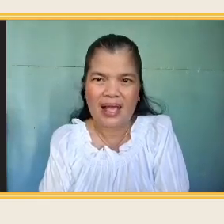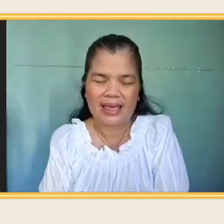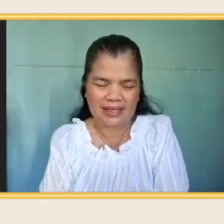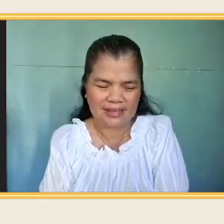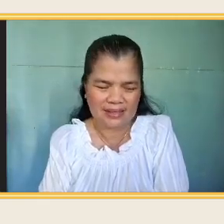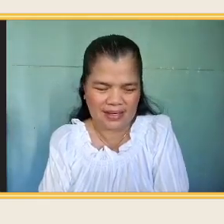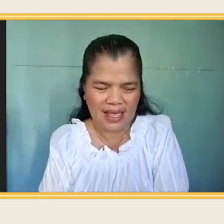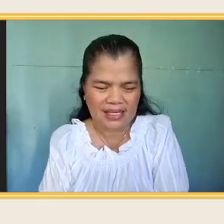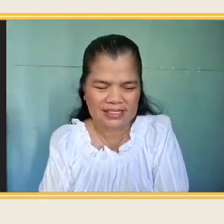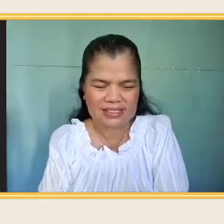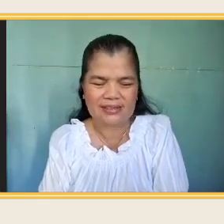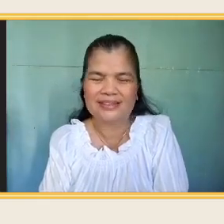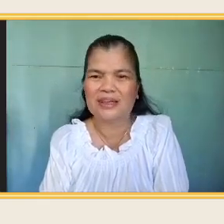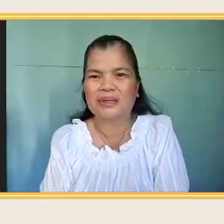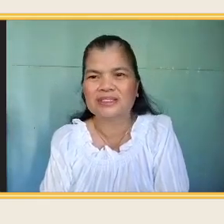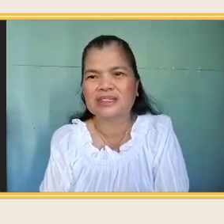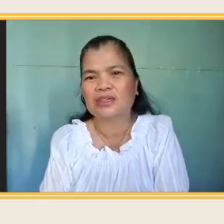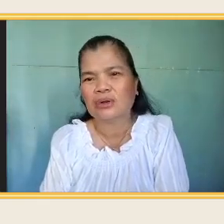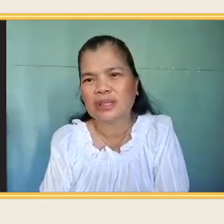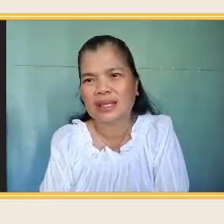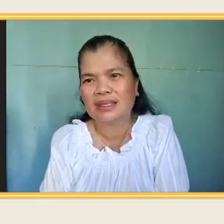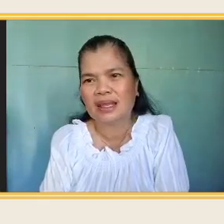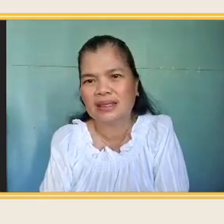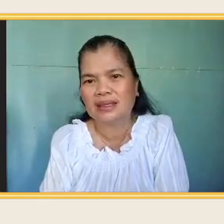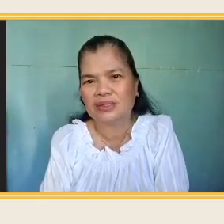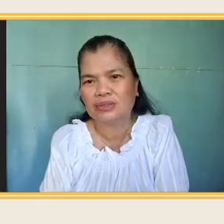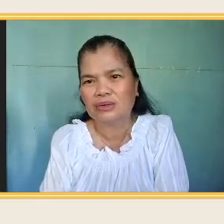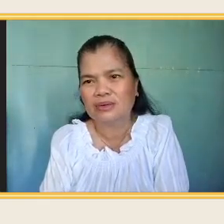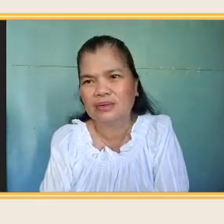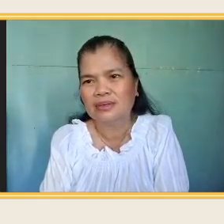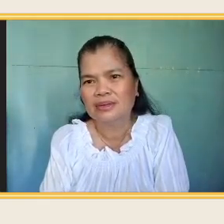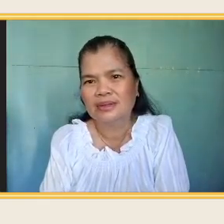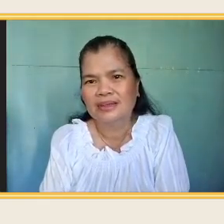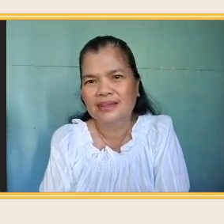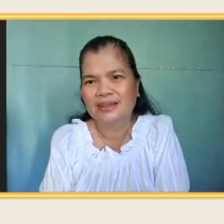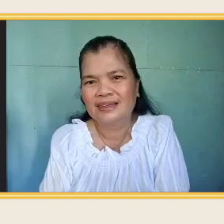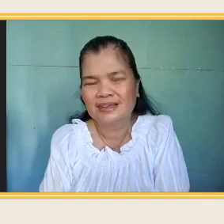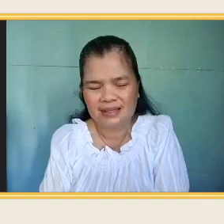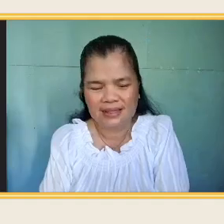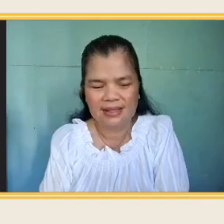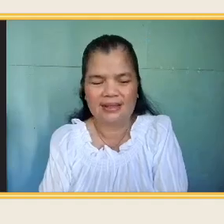Be kind. Next, number 6. Ito ang dali-dali nito.